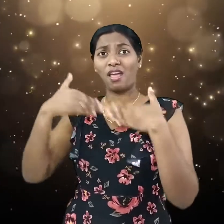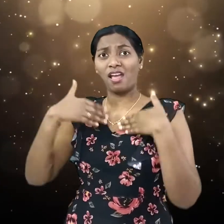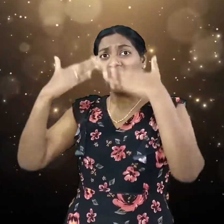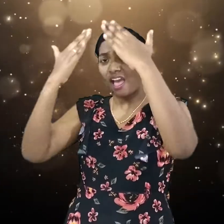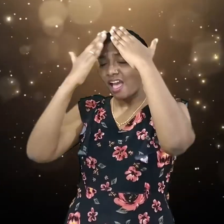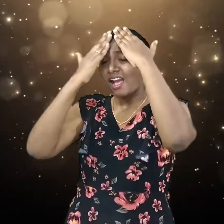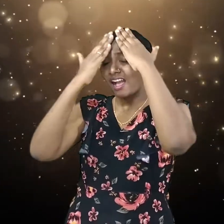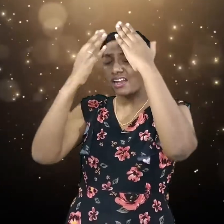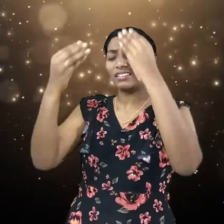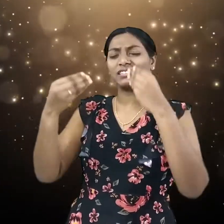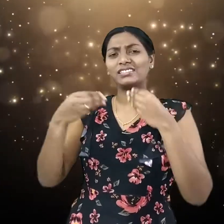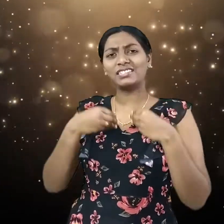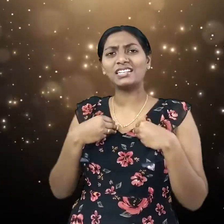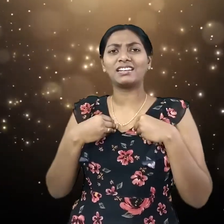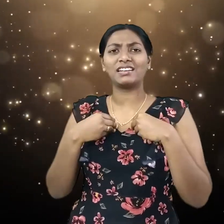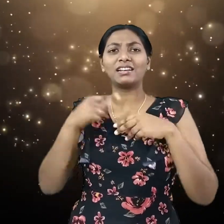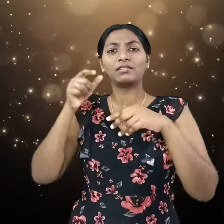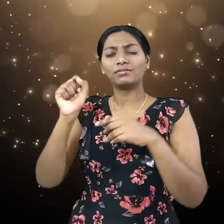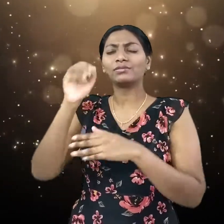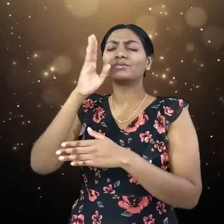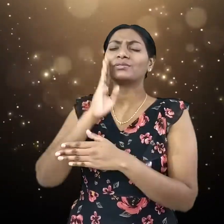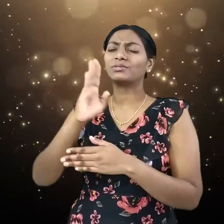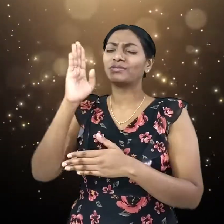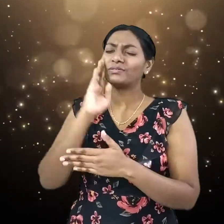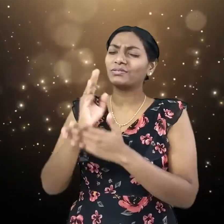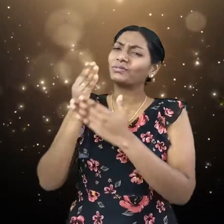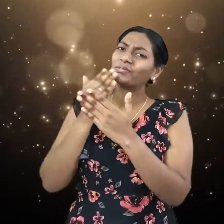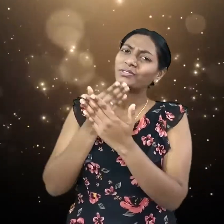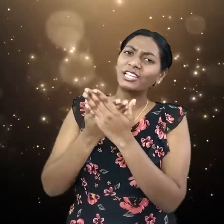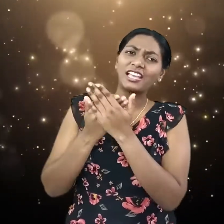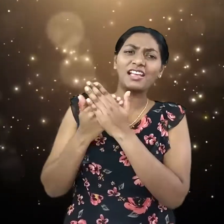बदले मैं गाऊं स्तुति,